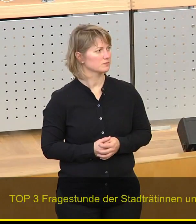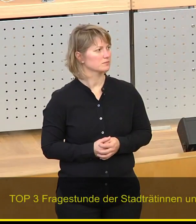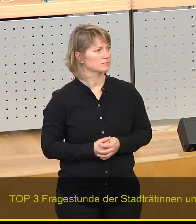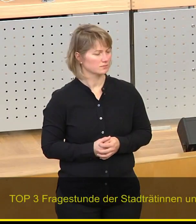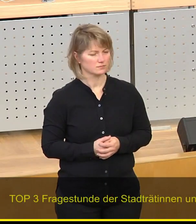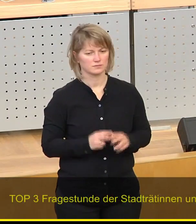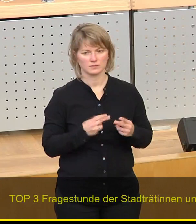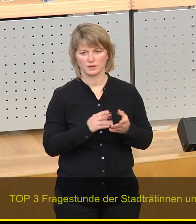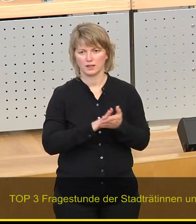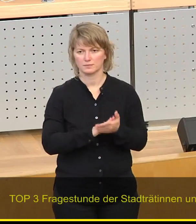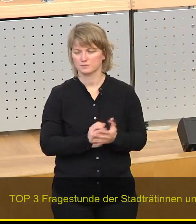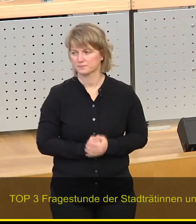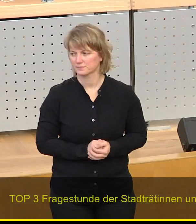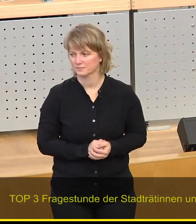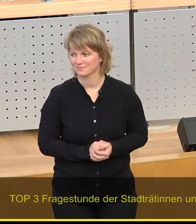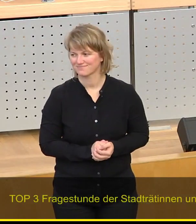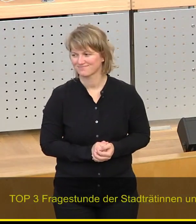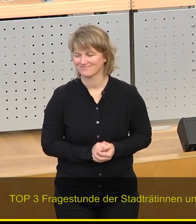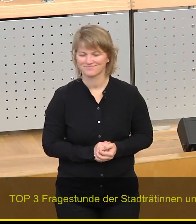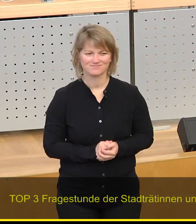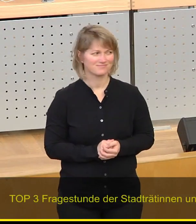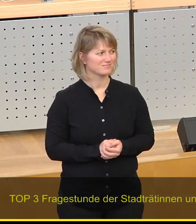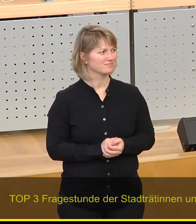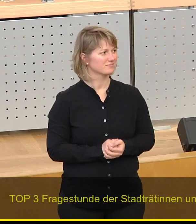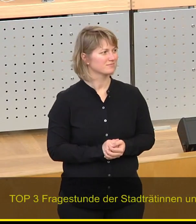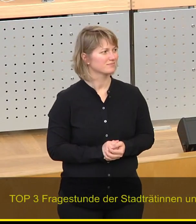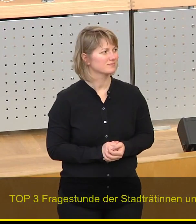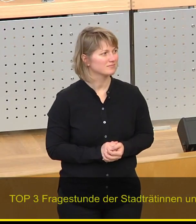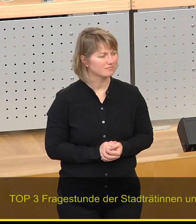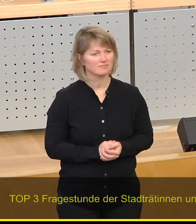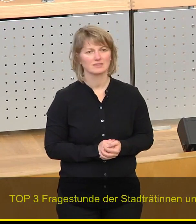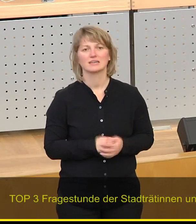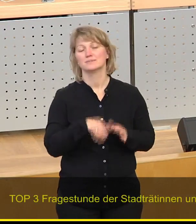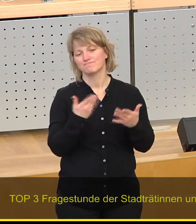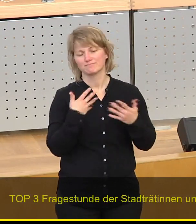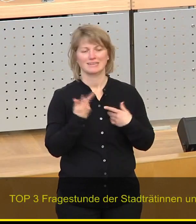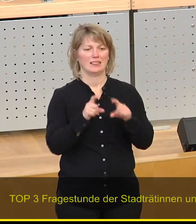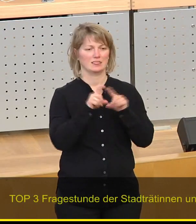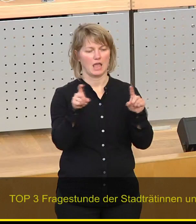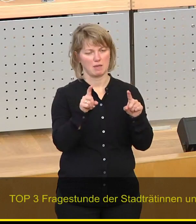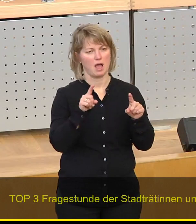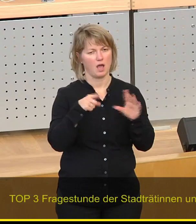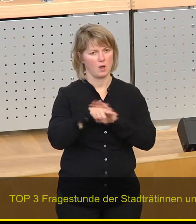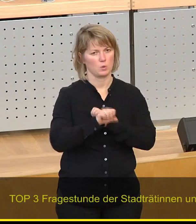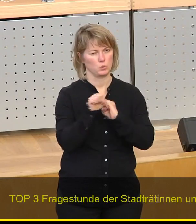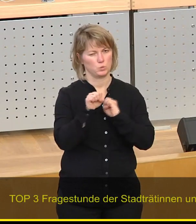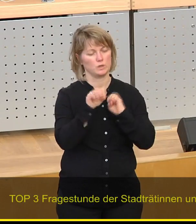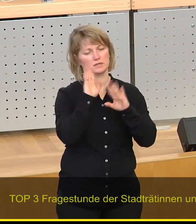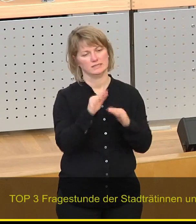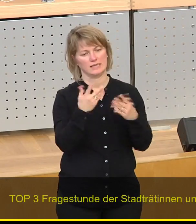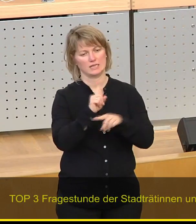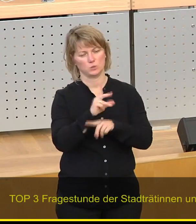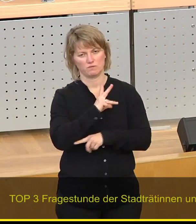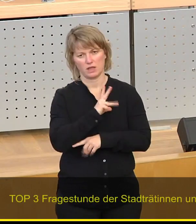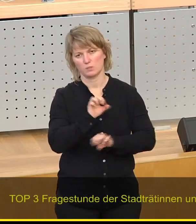jetzt. Gut, angesichts der, sozusagen der Schwere des Themas kann man schon die 10 Sekunden warten. Vielen Dank nochmal